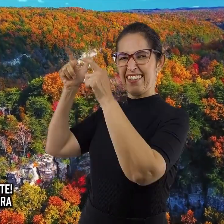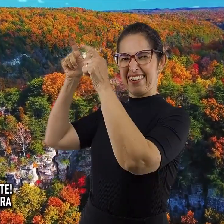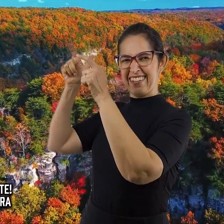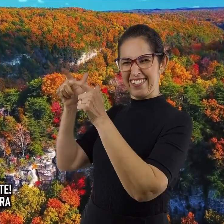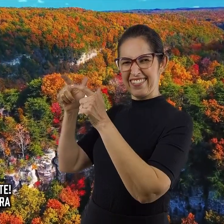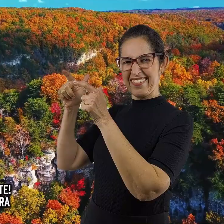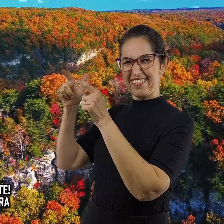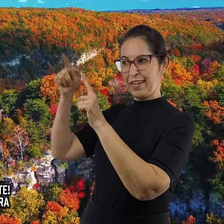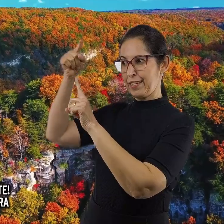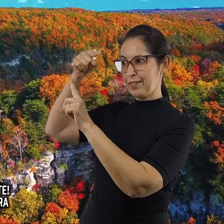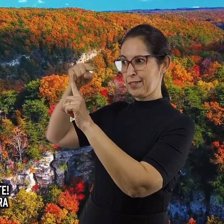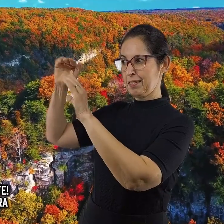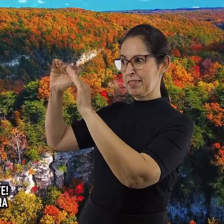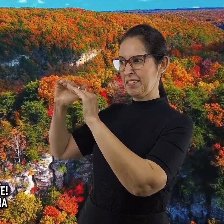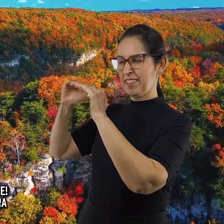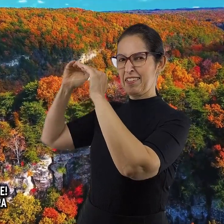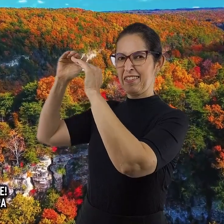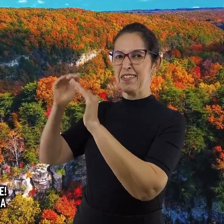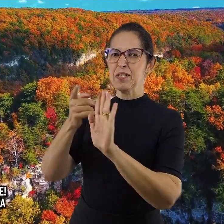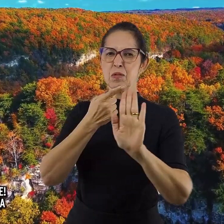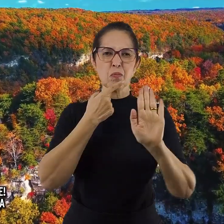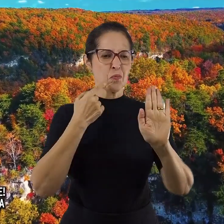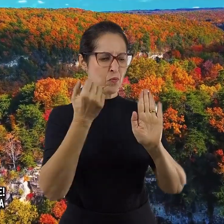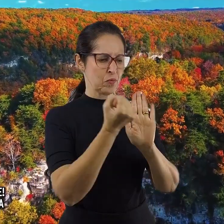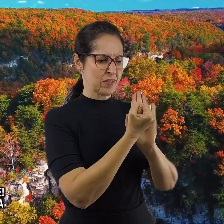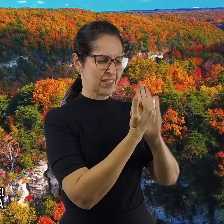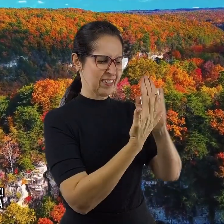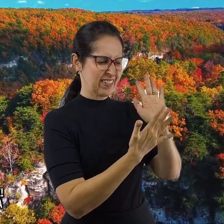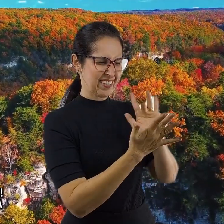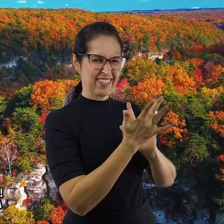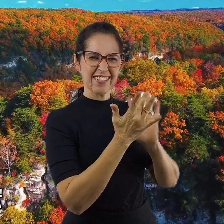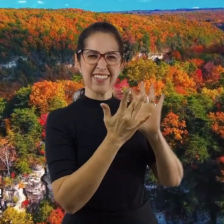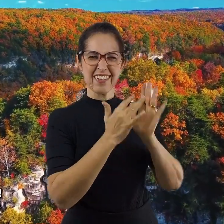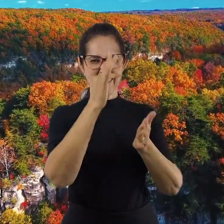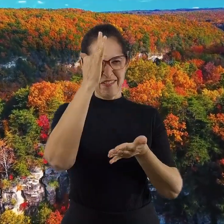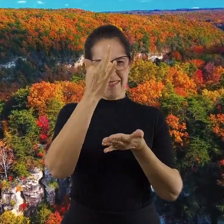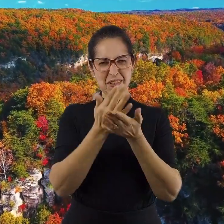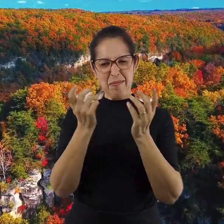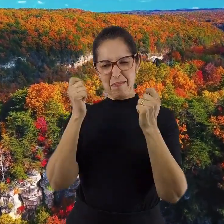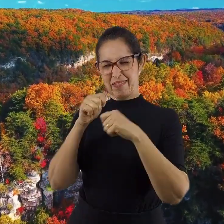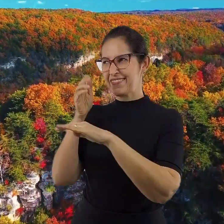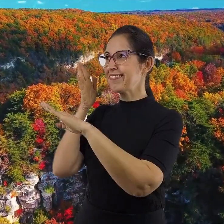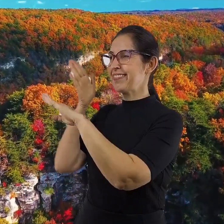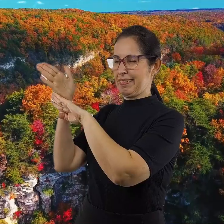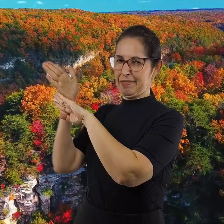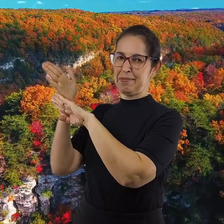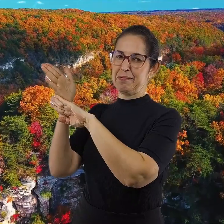para entrar no santuário pelo sangue de Jesus. Meus irmãos,